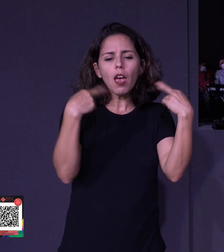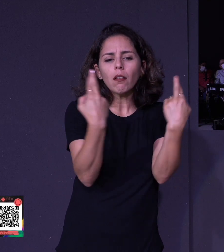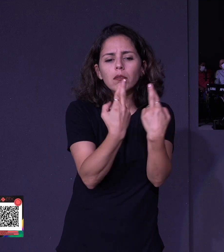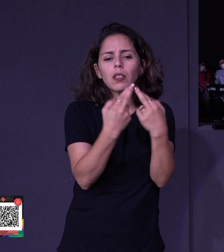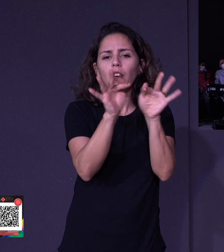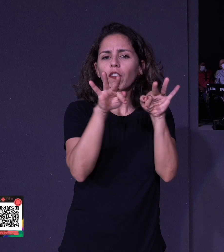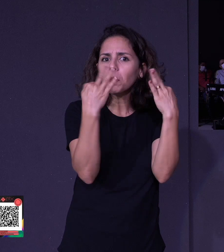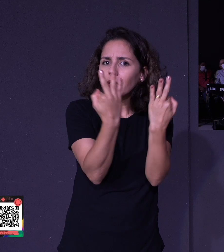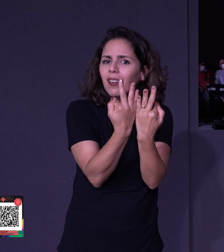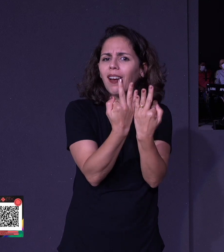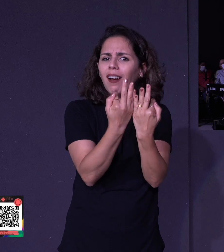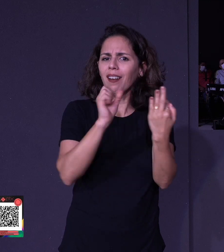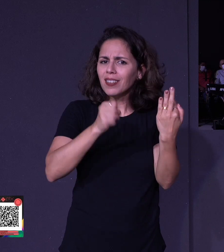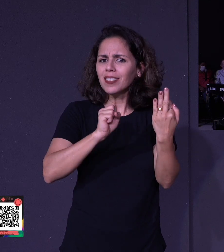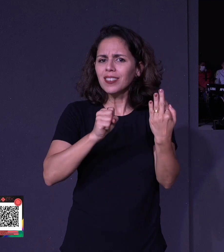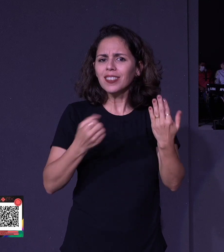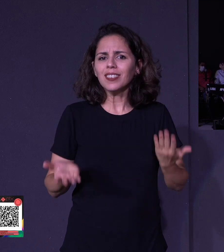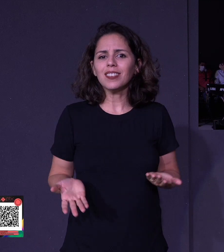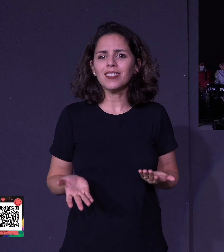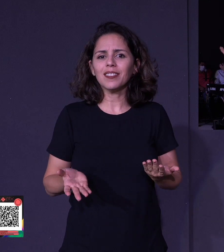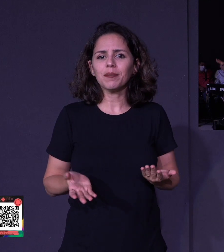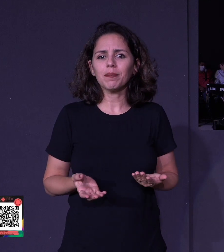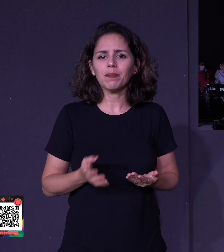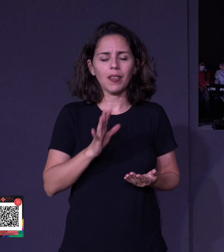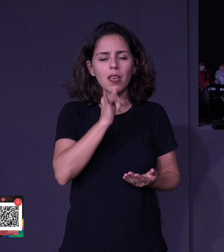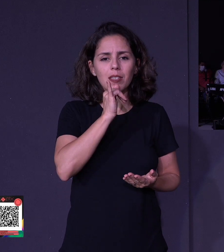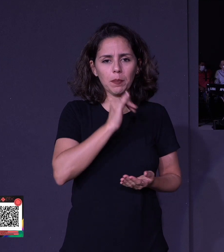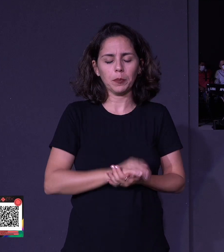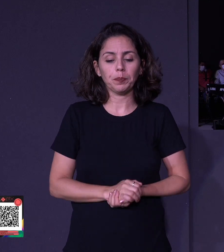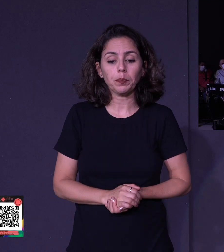regra. Tem viagens que só sou eu e Carla.